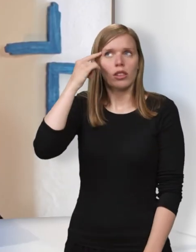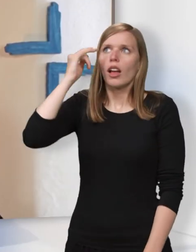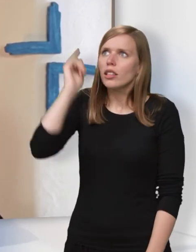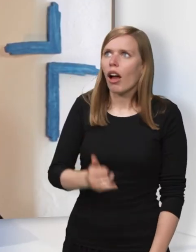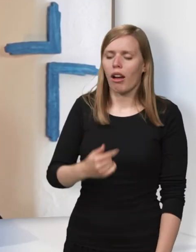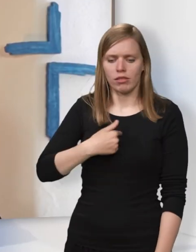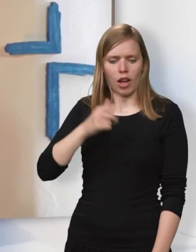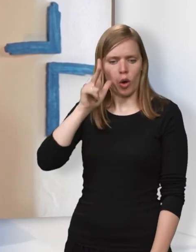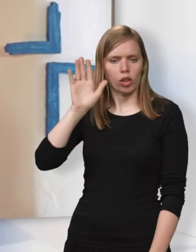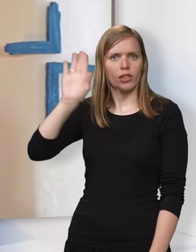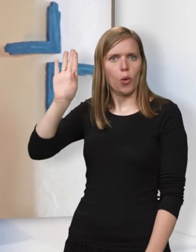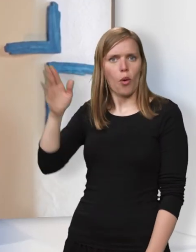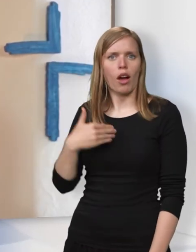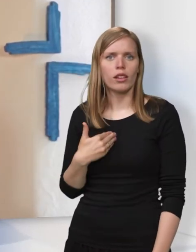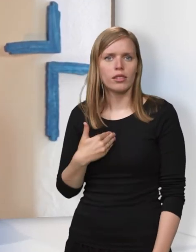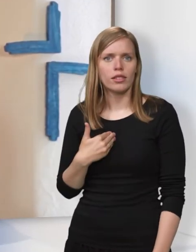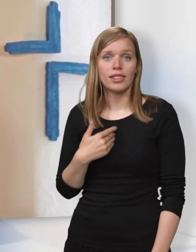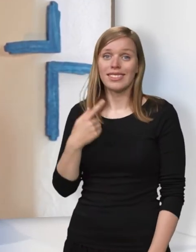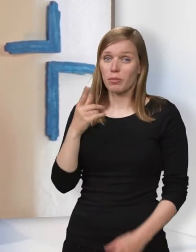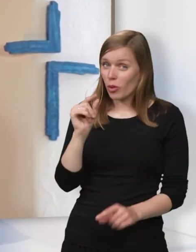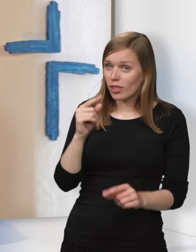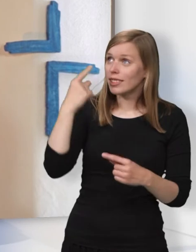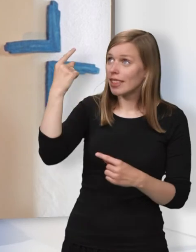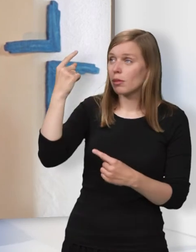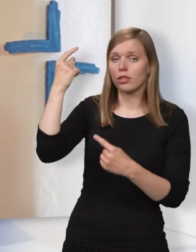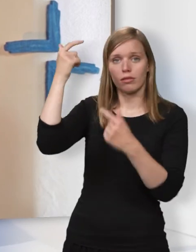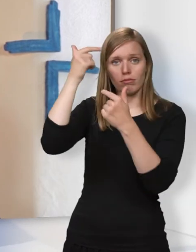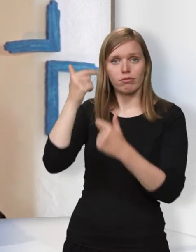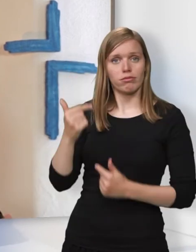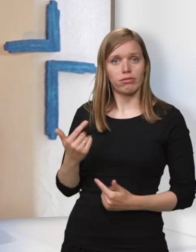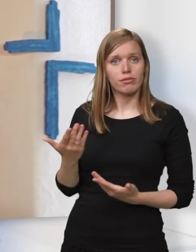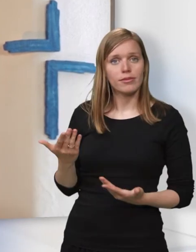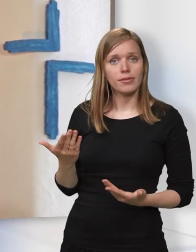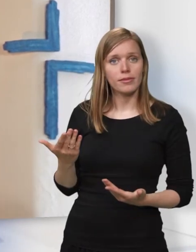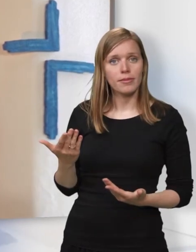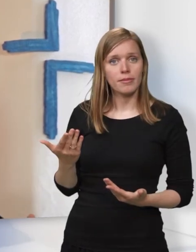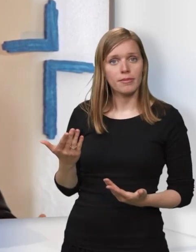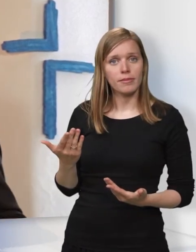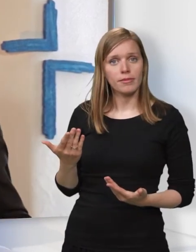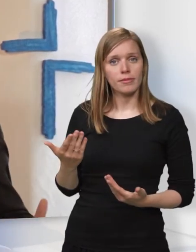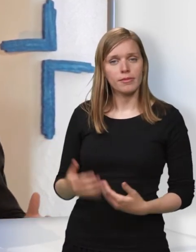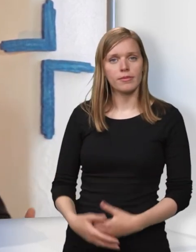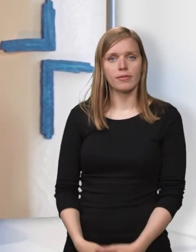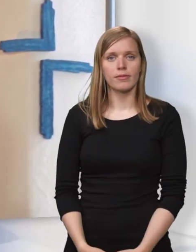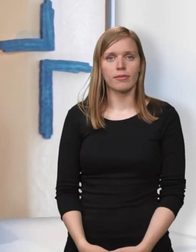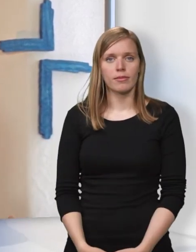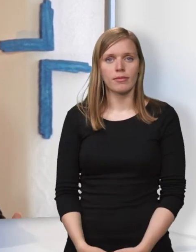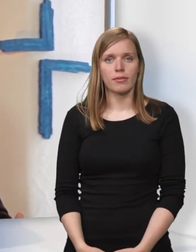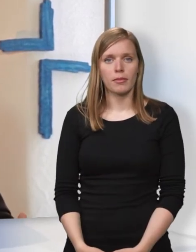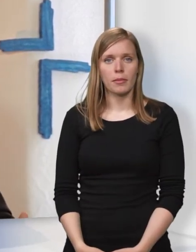Eigentum. Und er kümmert sich um uns. Wissen Sie, das wird dann auch